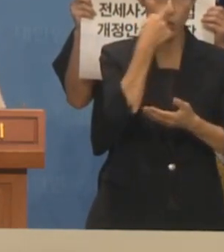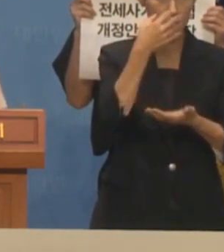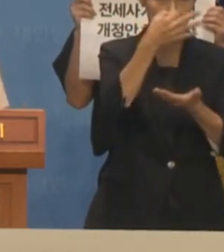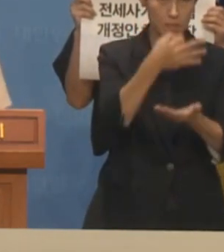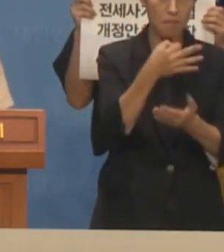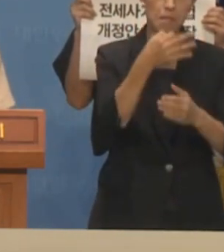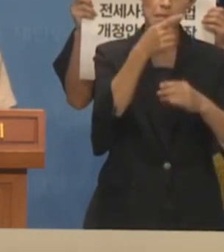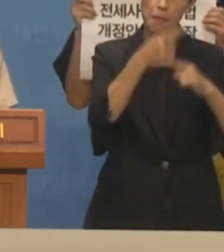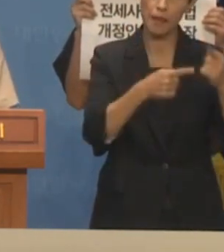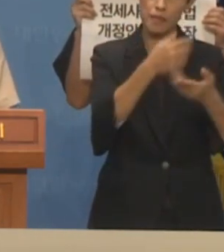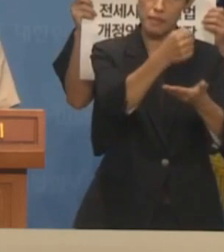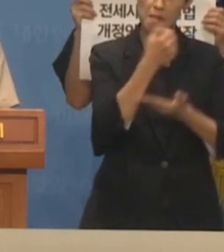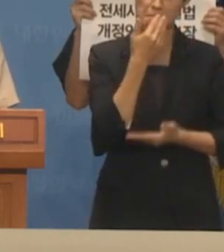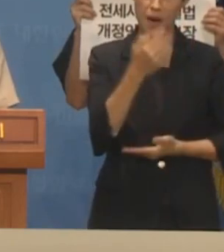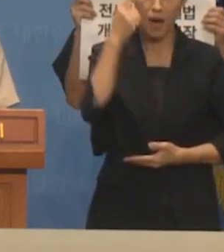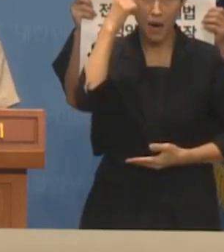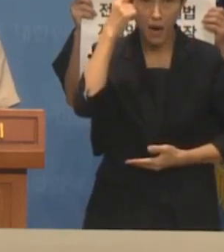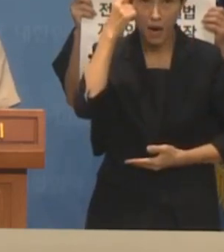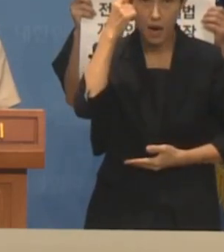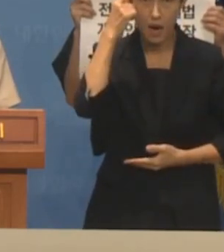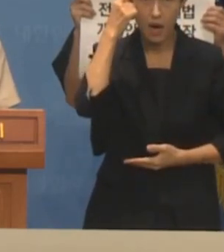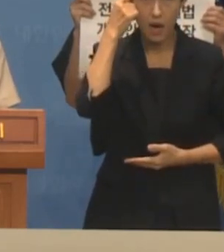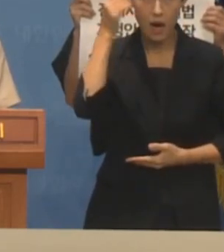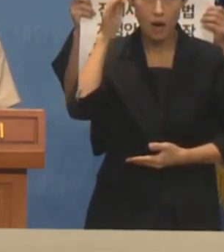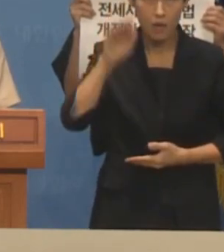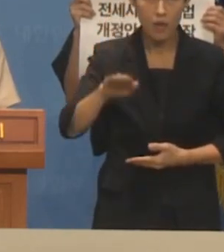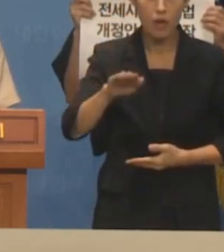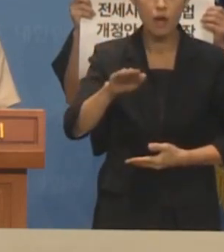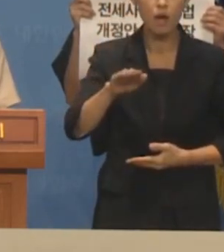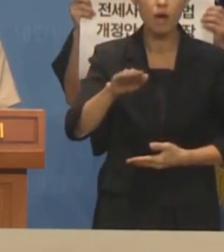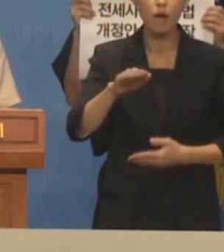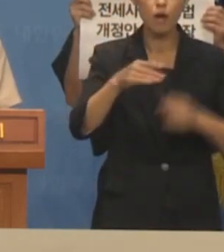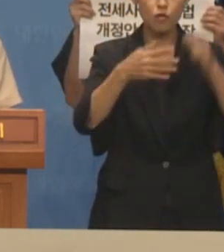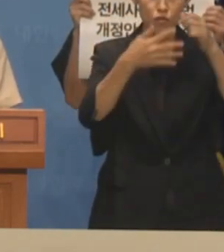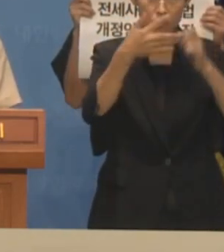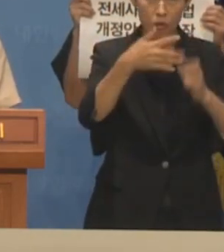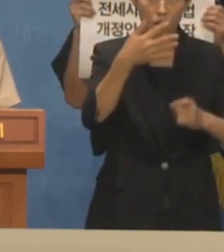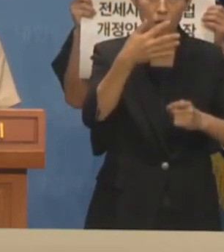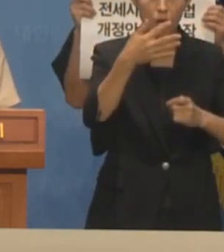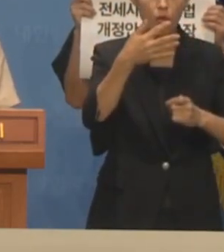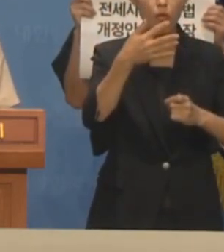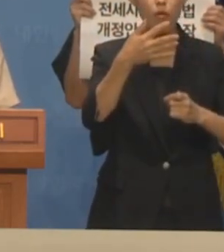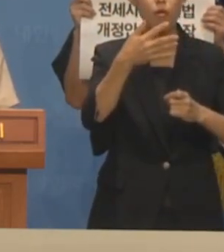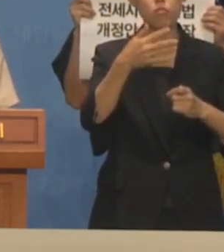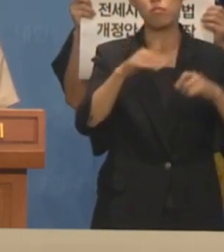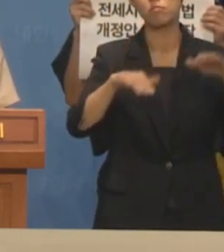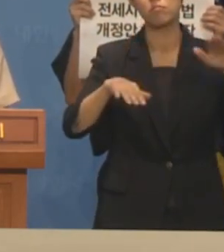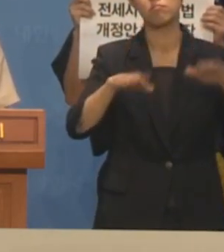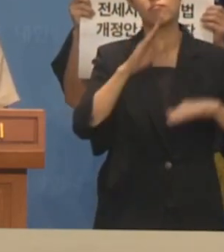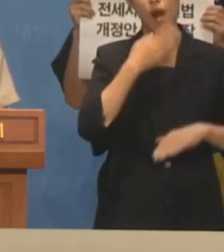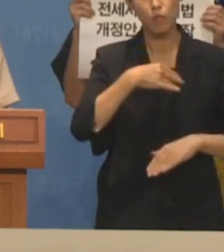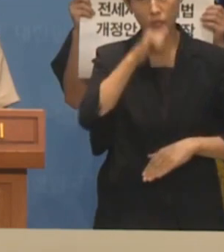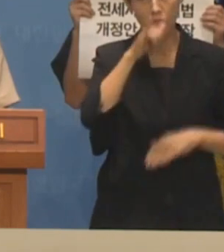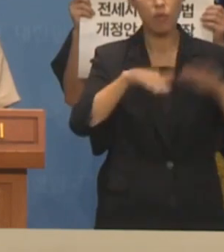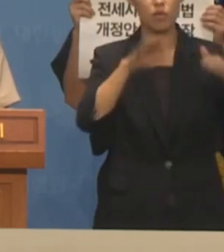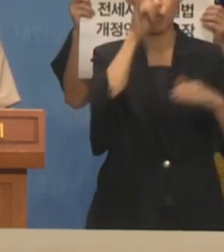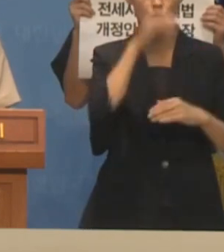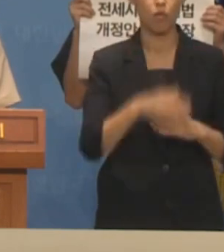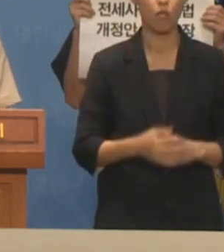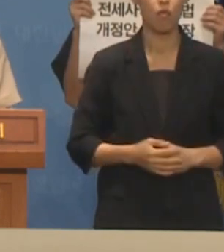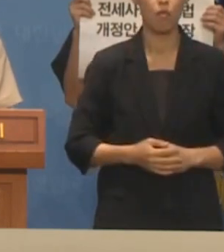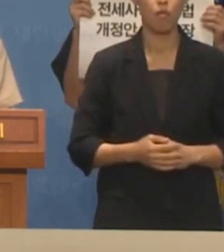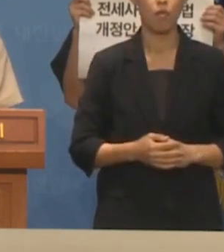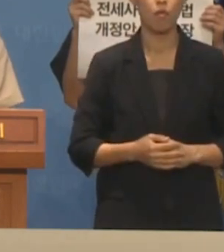것으로 판단하였으나 실제 배당 순서는 보편적으로 알려진 것과는 많은 차이가 있었습니다. 경매 배당 시 소액